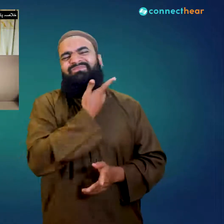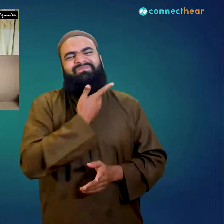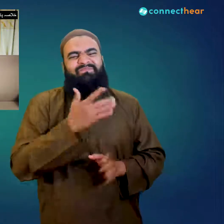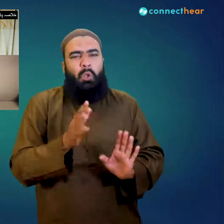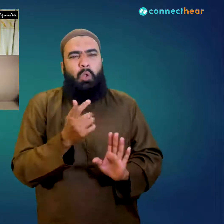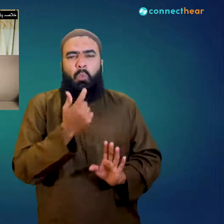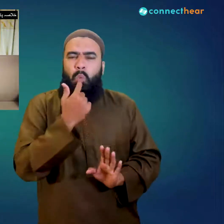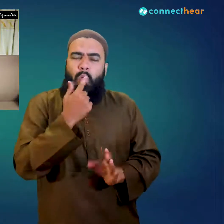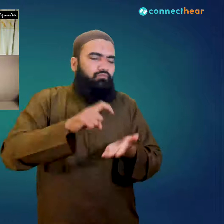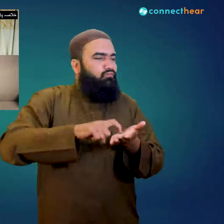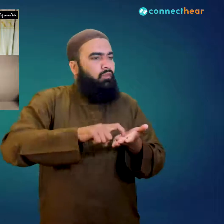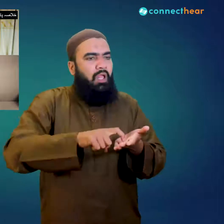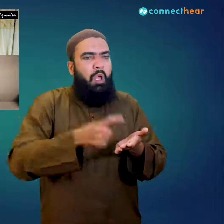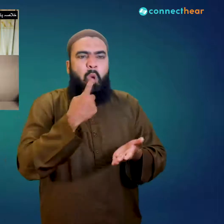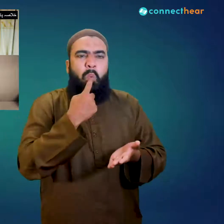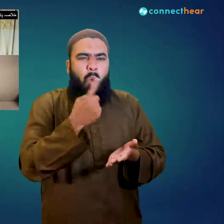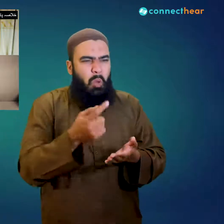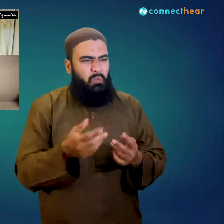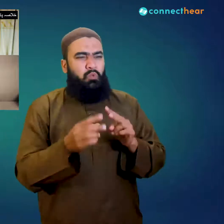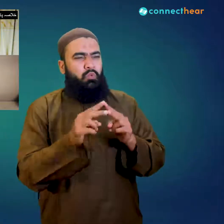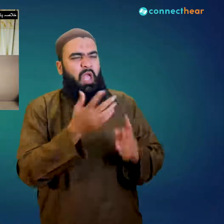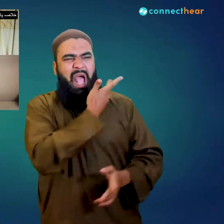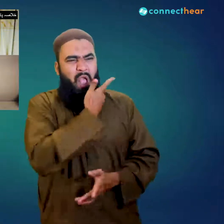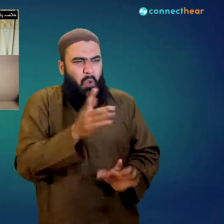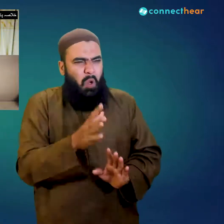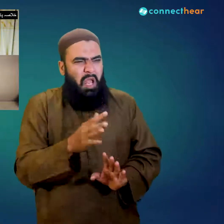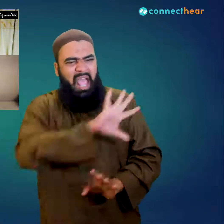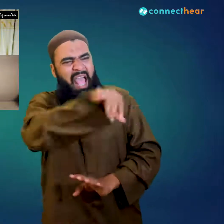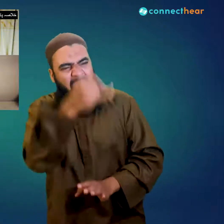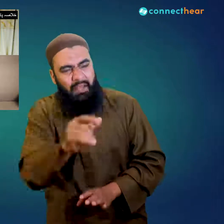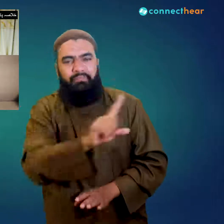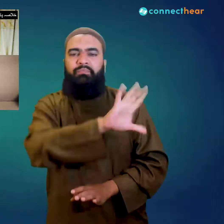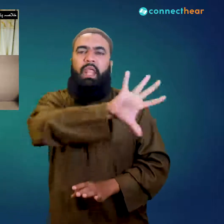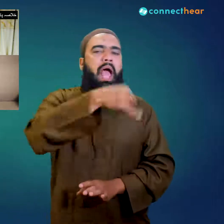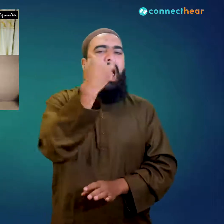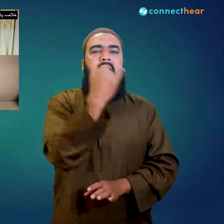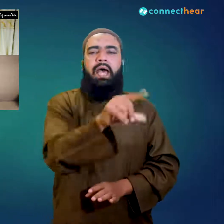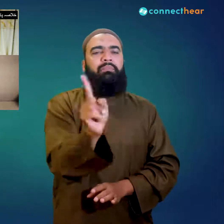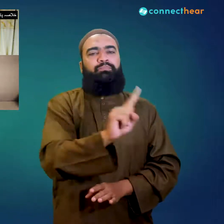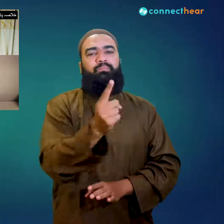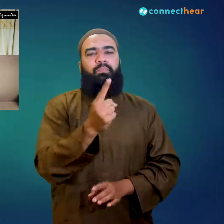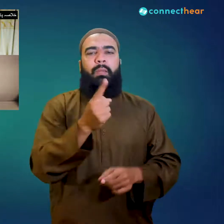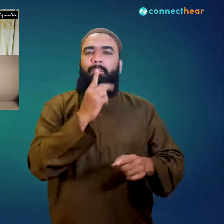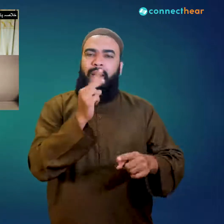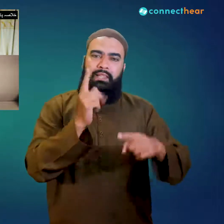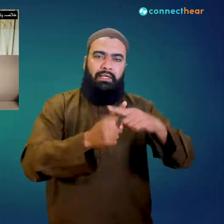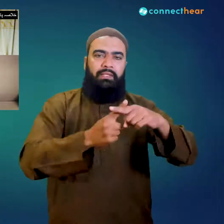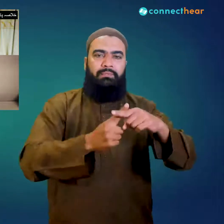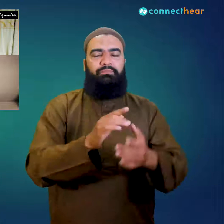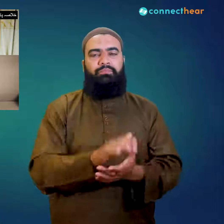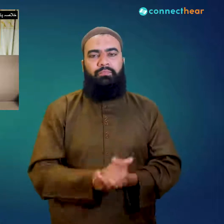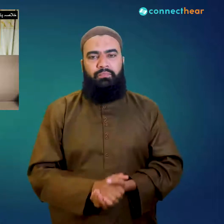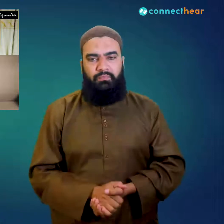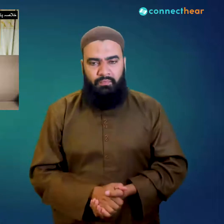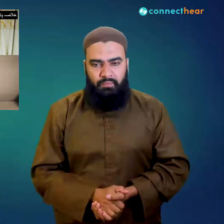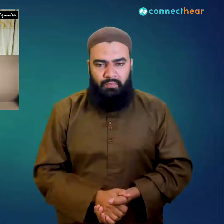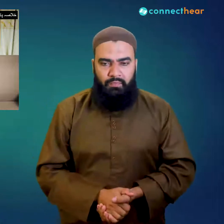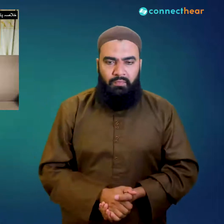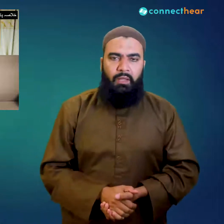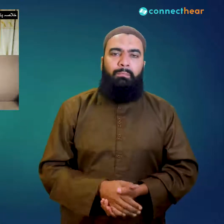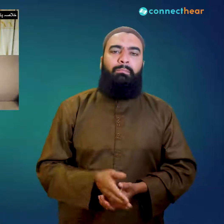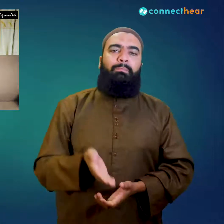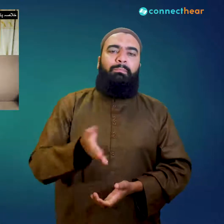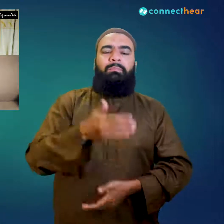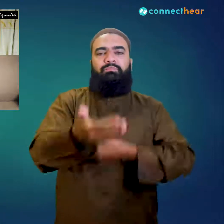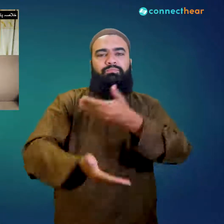چیز کو حرام قرار دے رہا ہے، بلکہ وہ اپنے ایک کسی عذر کی وجہ سے اس کو استعمال نہیں کر پا رہا۔ اگلی چیز فرمائی طیب،